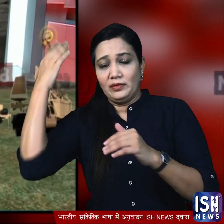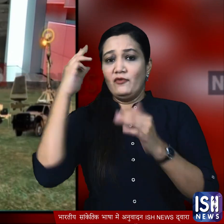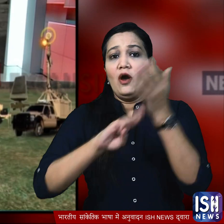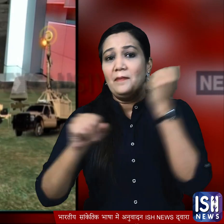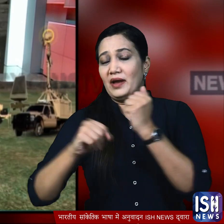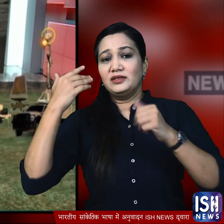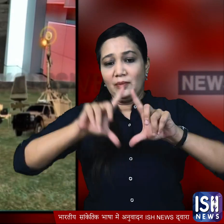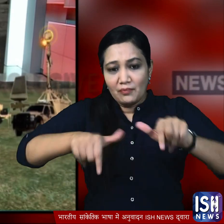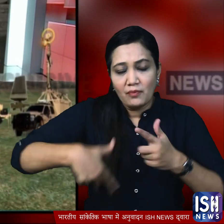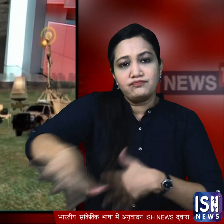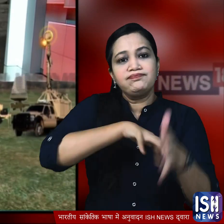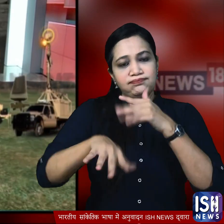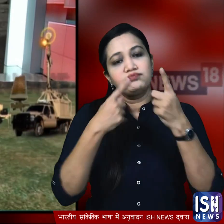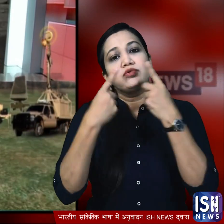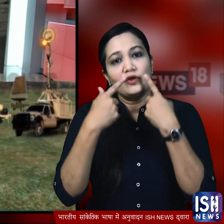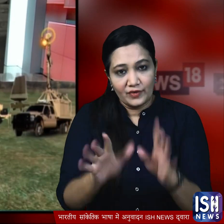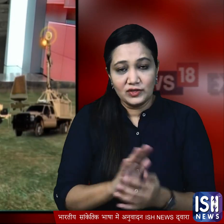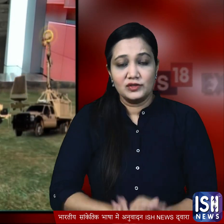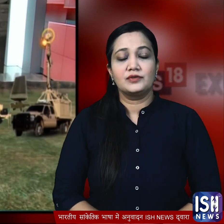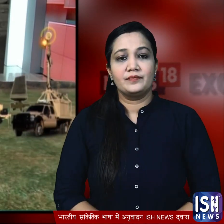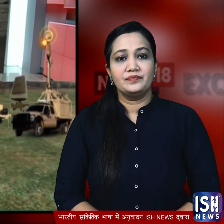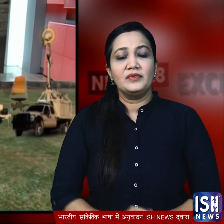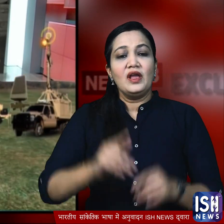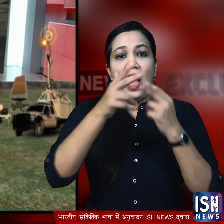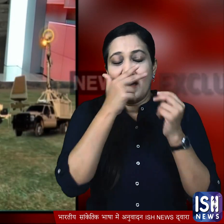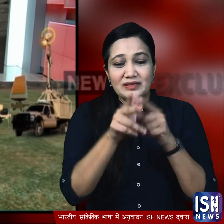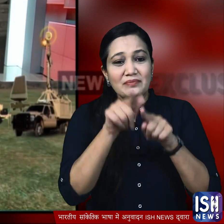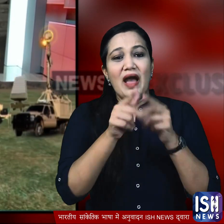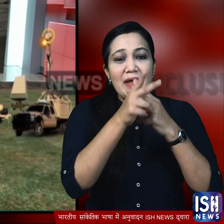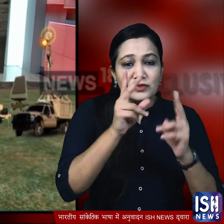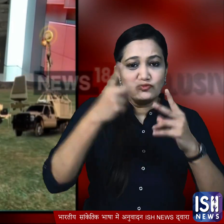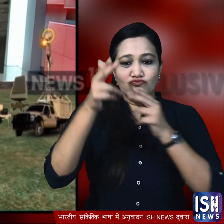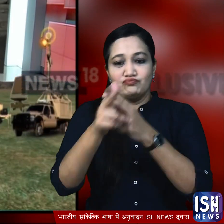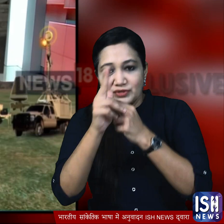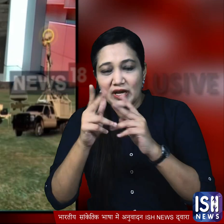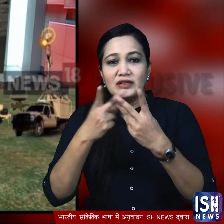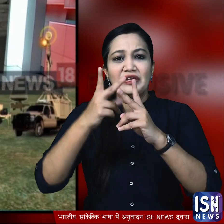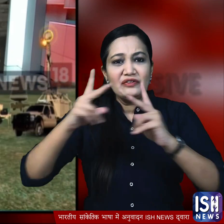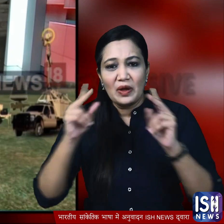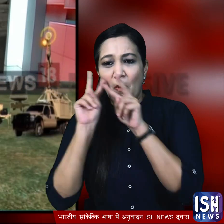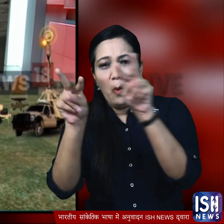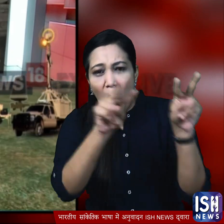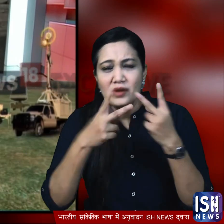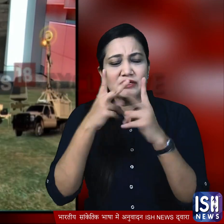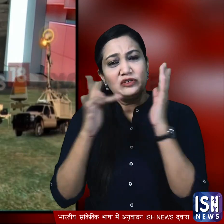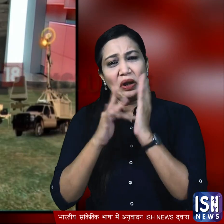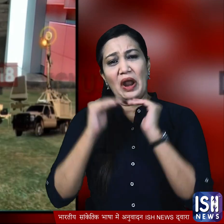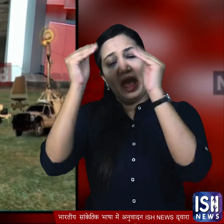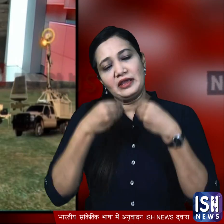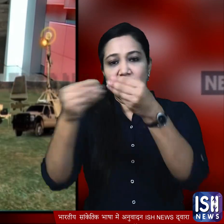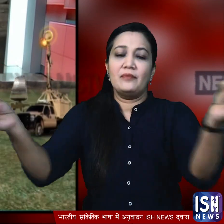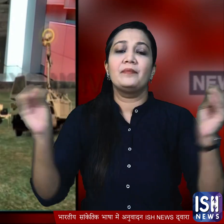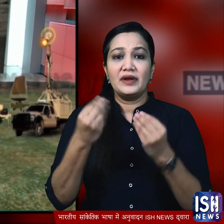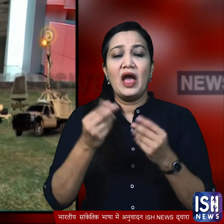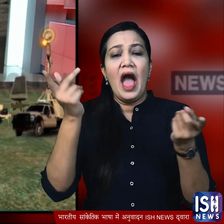रक्षा मंत्रालय की संसदीय समिति को दी थी, जिसमें बताया गया कि जवानों को नई राइफल और आधुनिक सर्वेलेंस सिस्टम से लैस किया जा रहा है